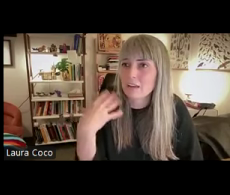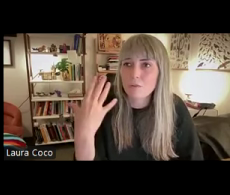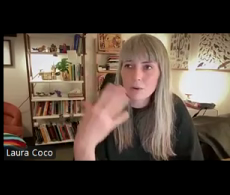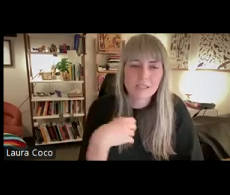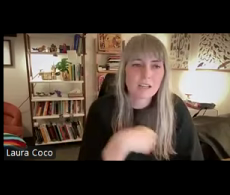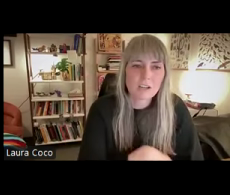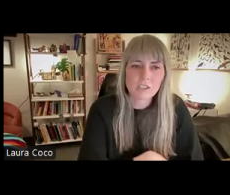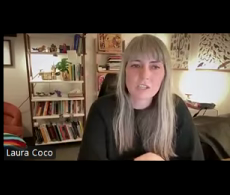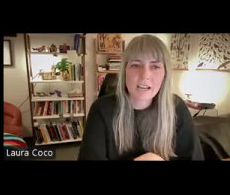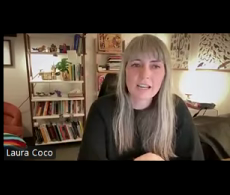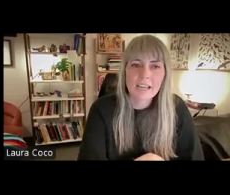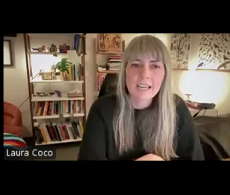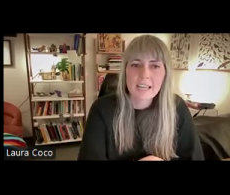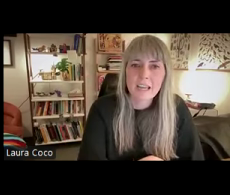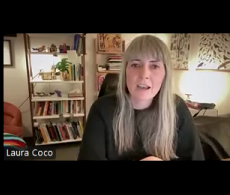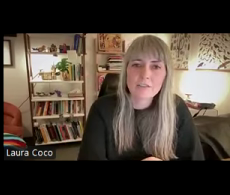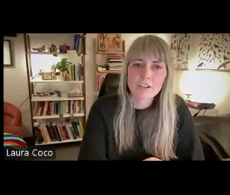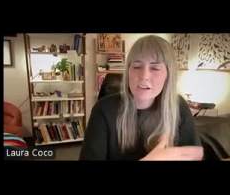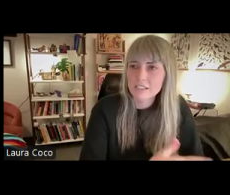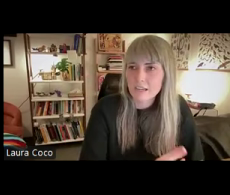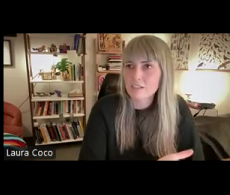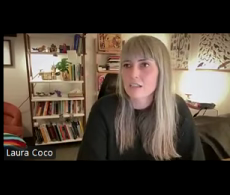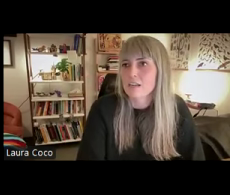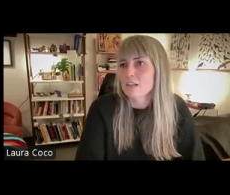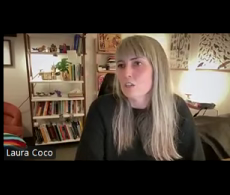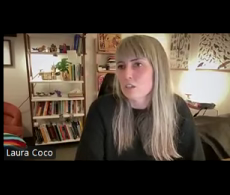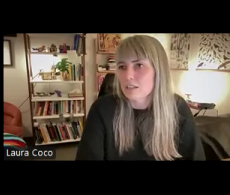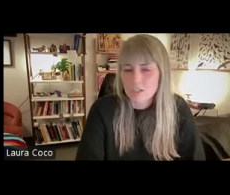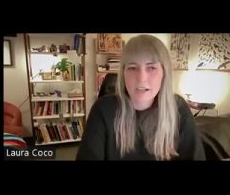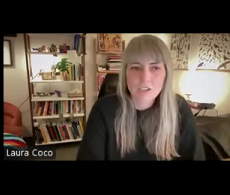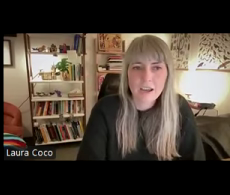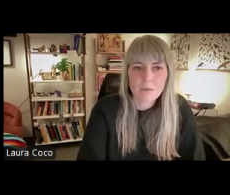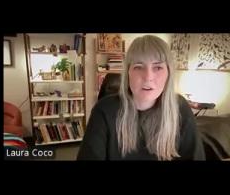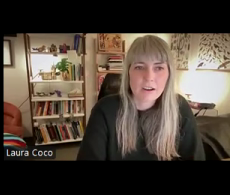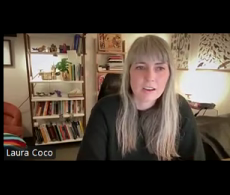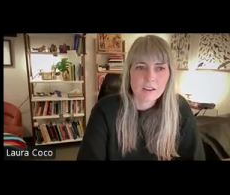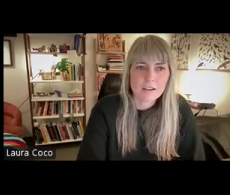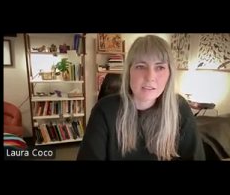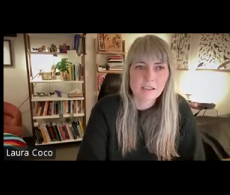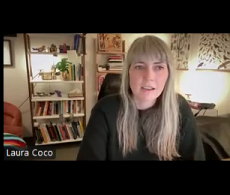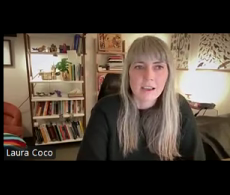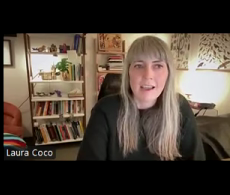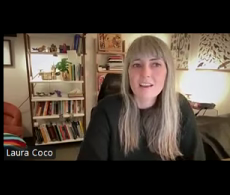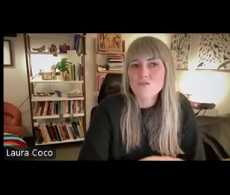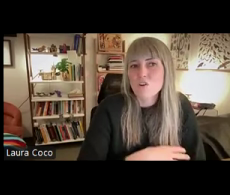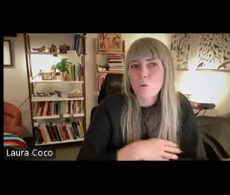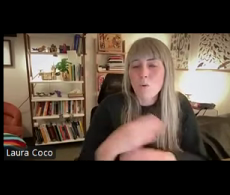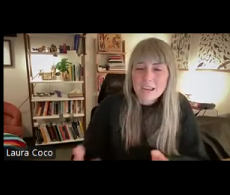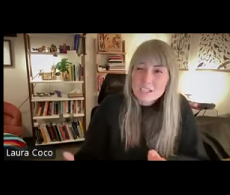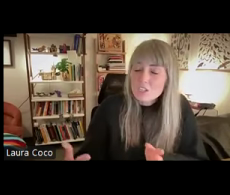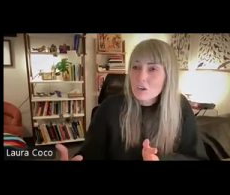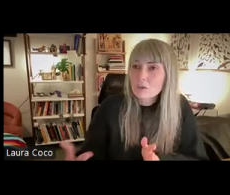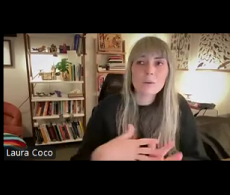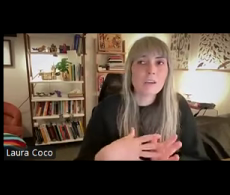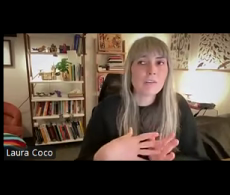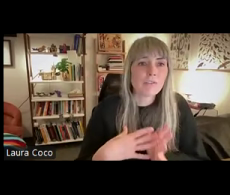el oído y que puede realmente molestar, puede prevenir que duerma o que concentre. Y luego en ese examen nos dimos